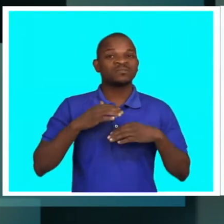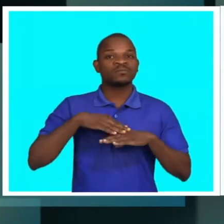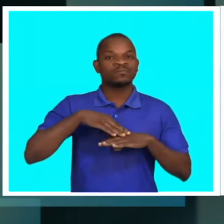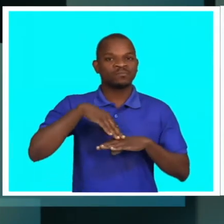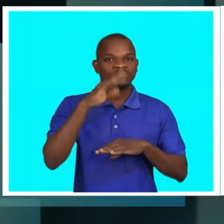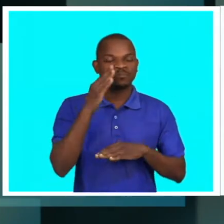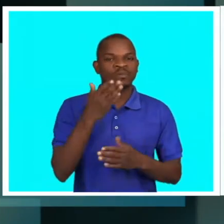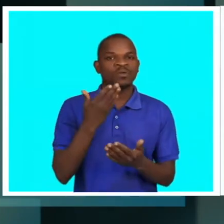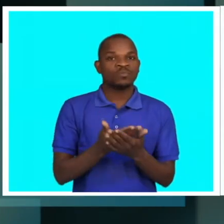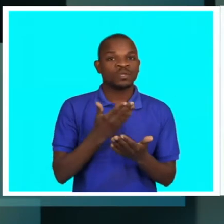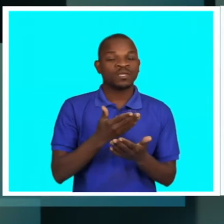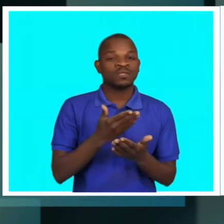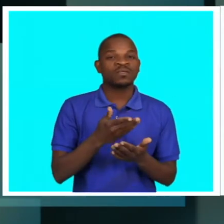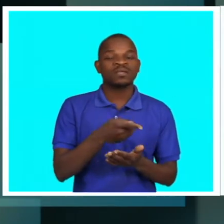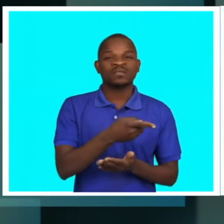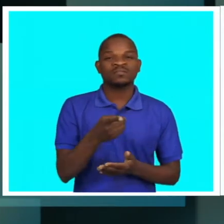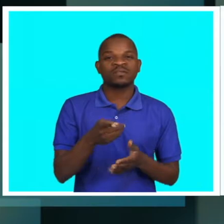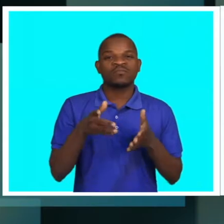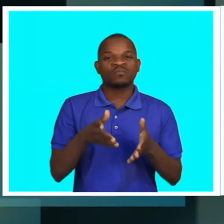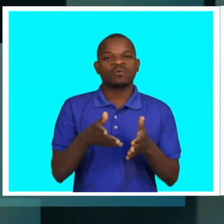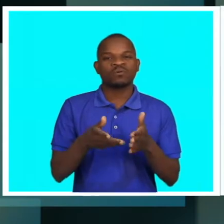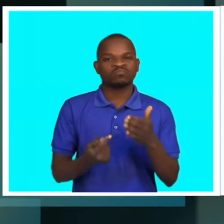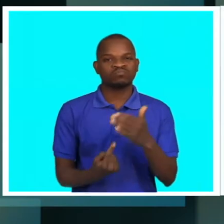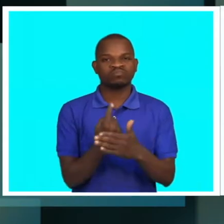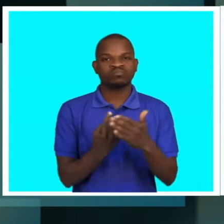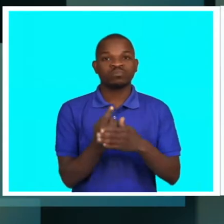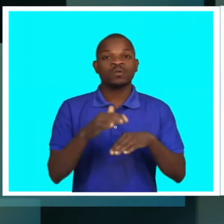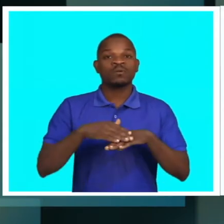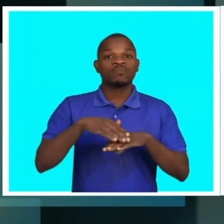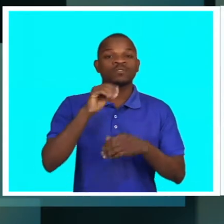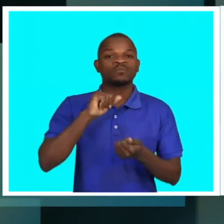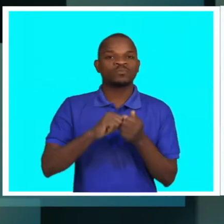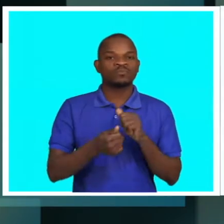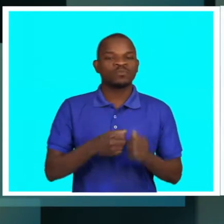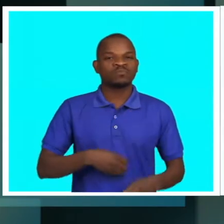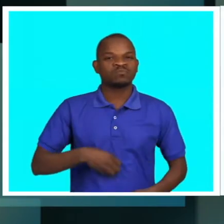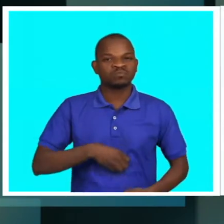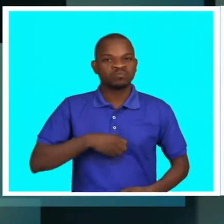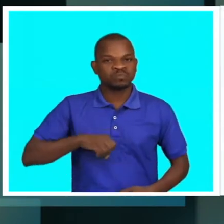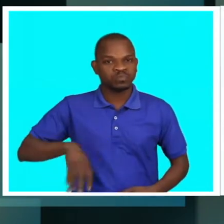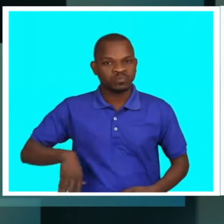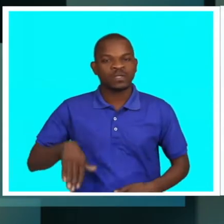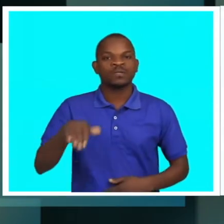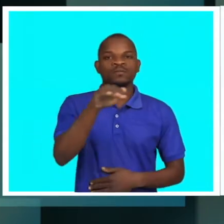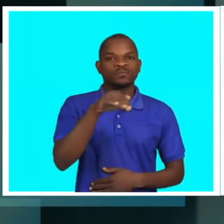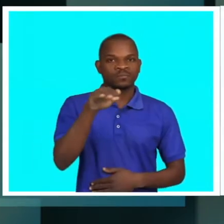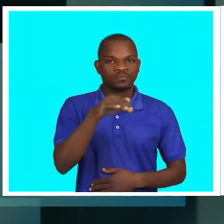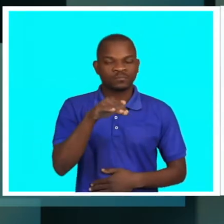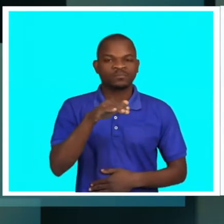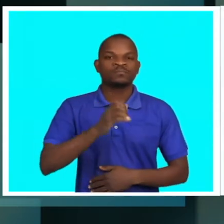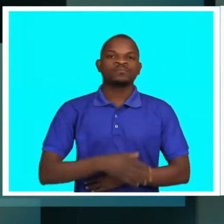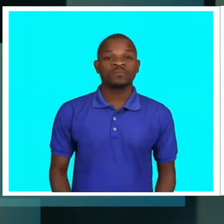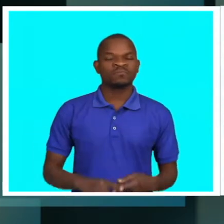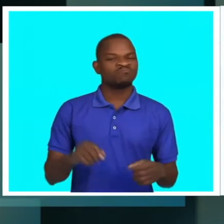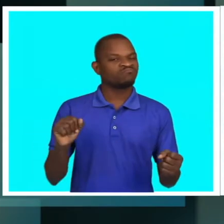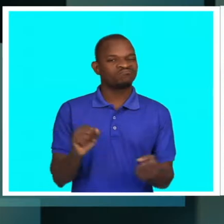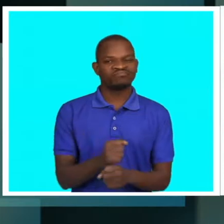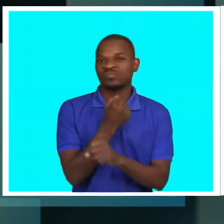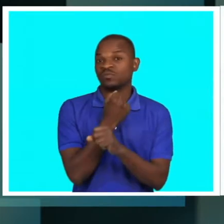nos alarmou bastante, porque é uma das maneiras de criar mais problemas da diarreia na comunidade.